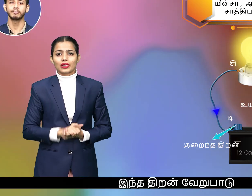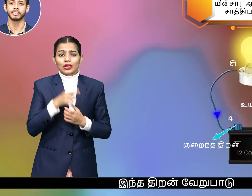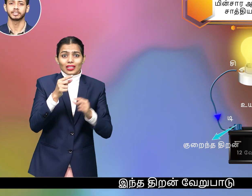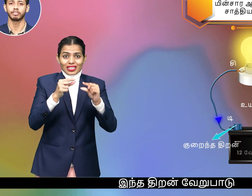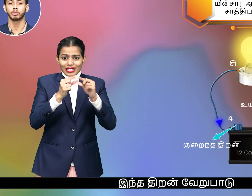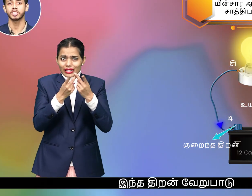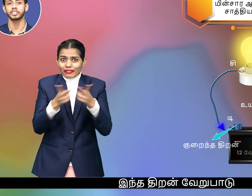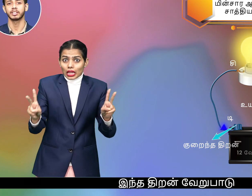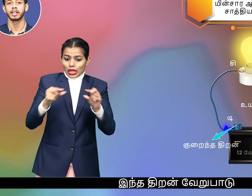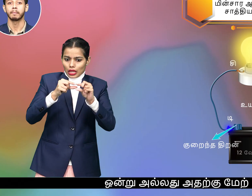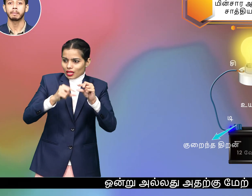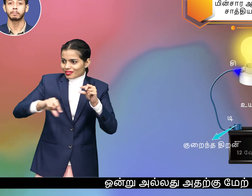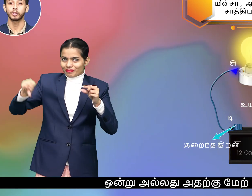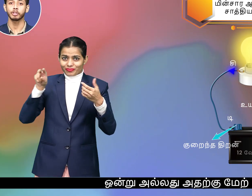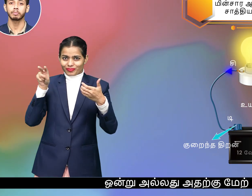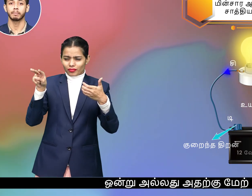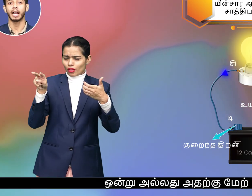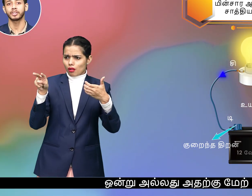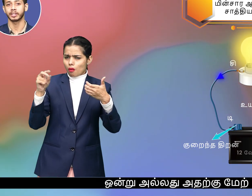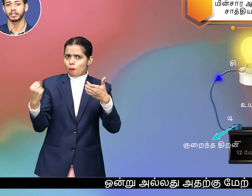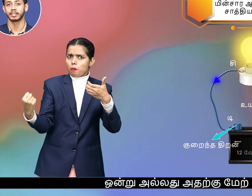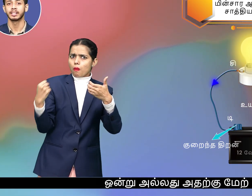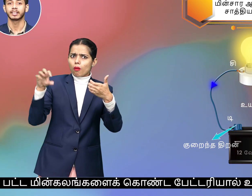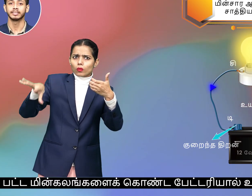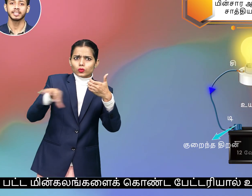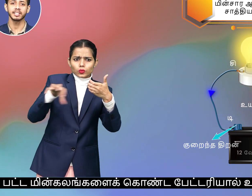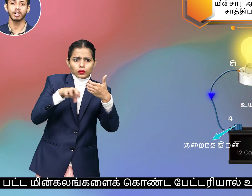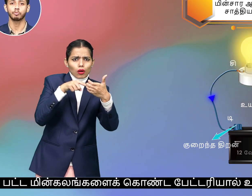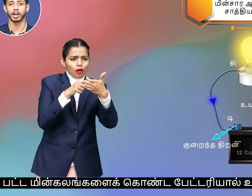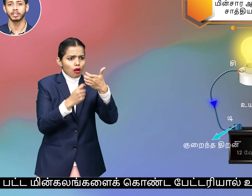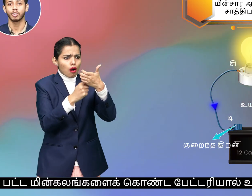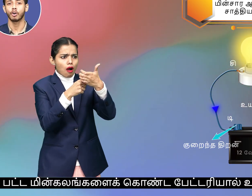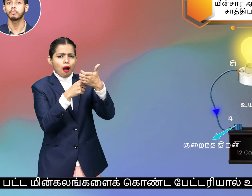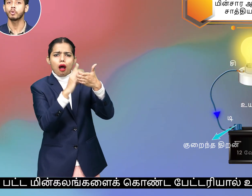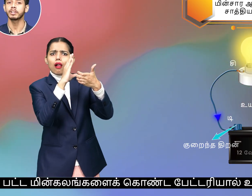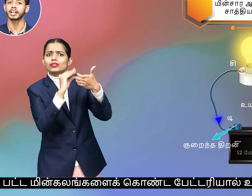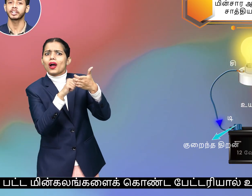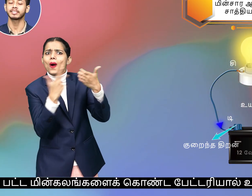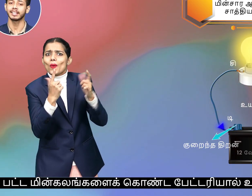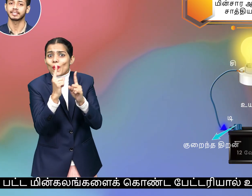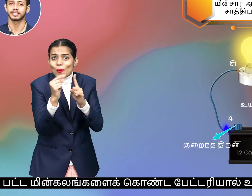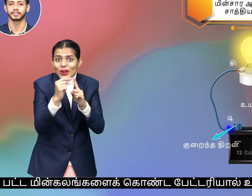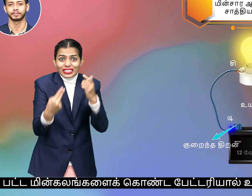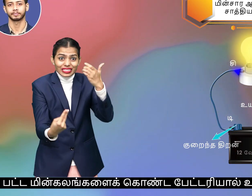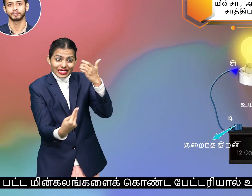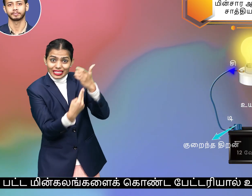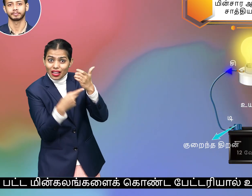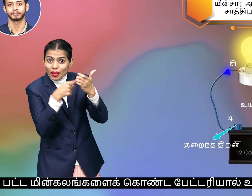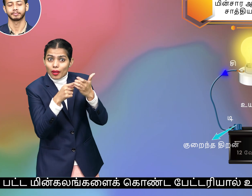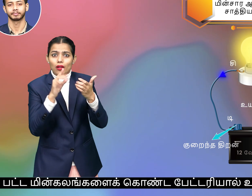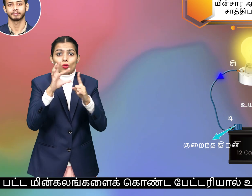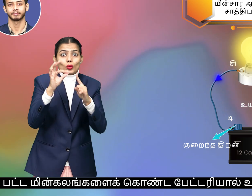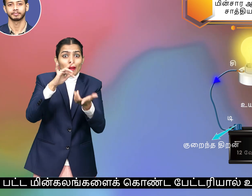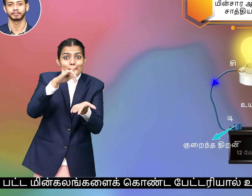ஒரு திறன் வேறுபாடு ஒன்று அல்லது அதற்கு மேம்பட்ட மின்கலன்களை கொண்ட பேட்டரியால் உருவாக்கப்படலாம்.